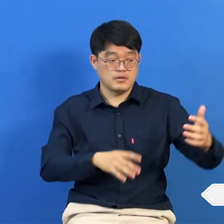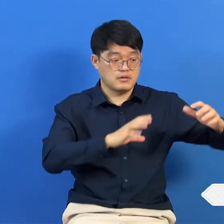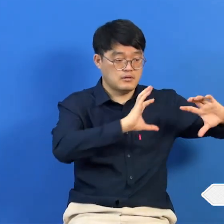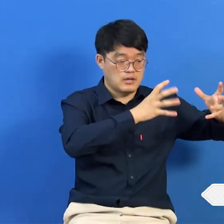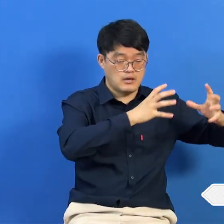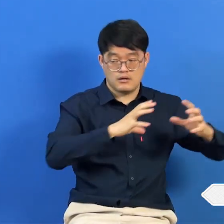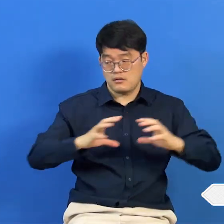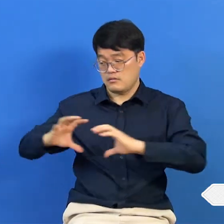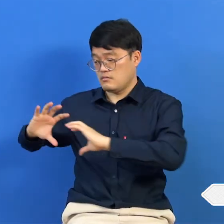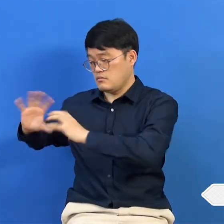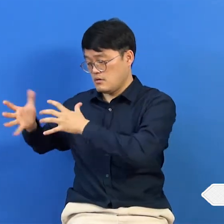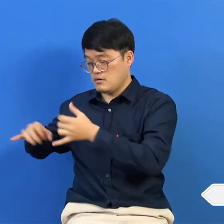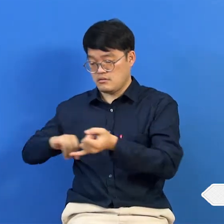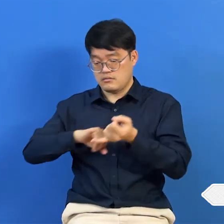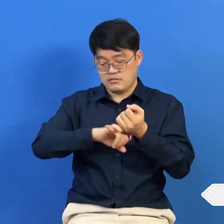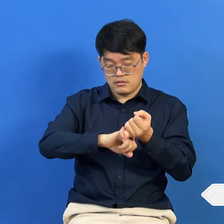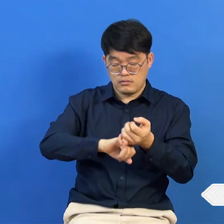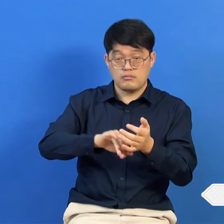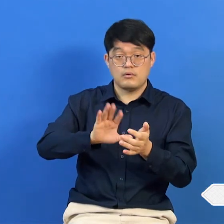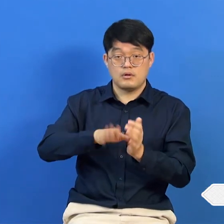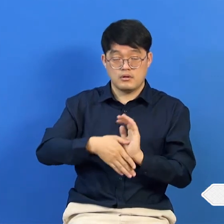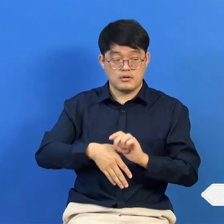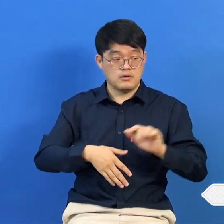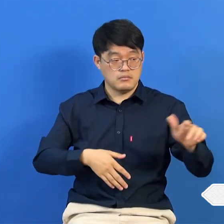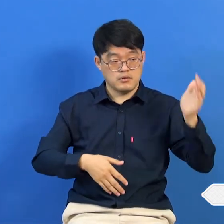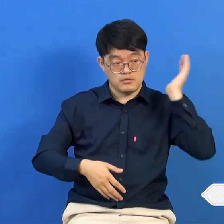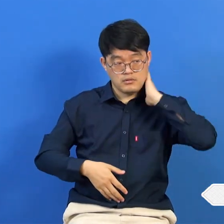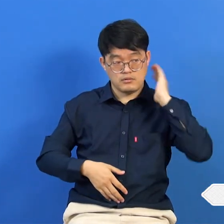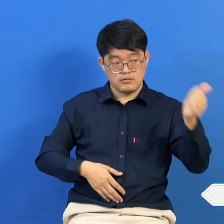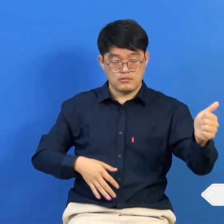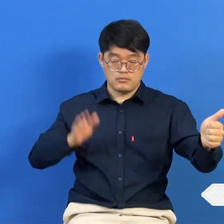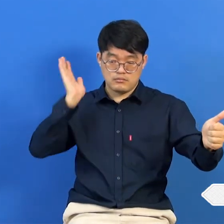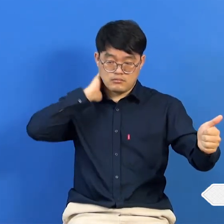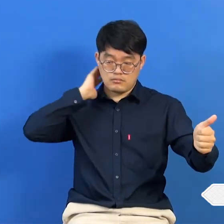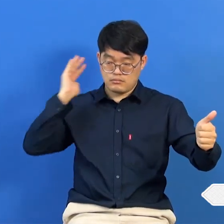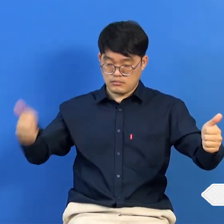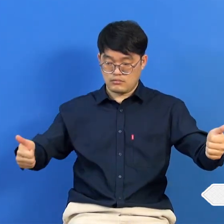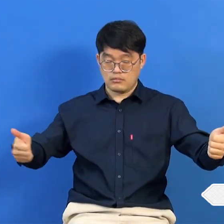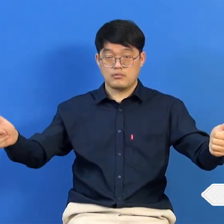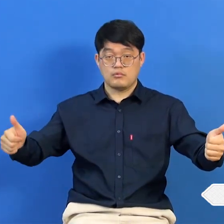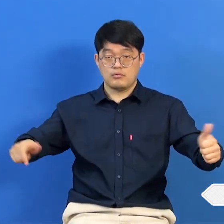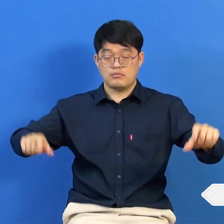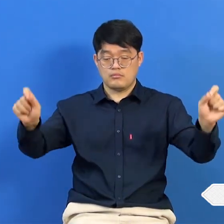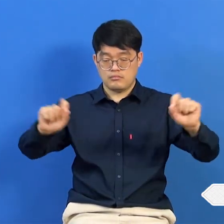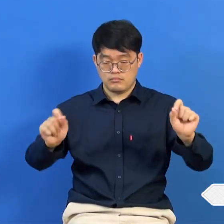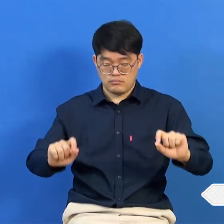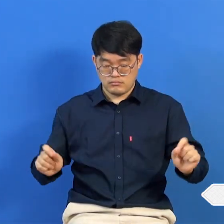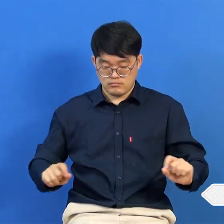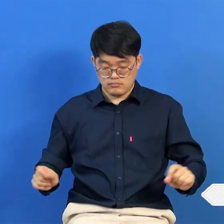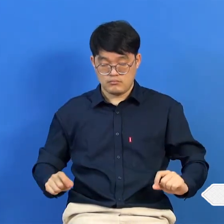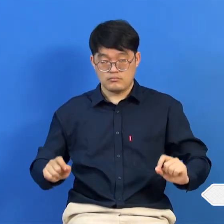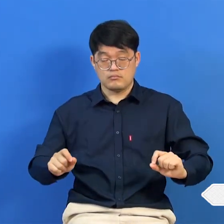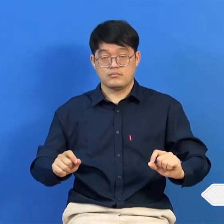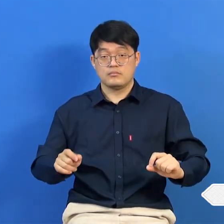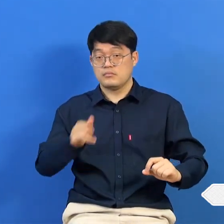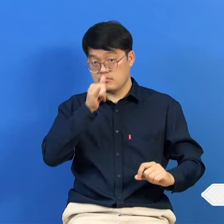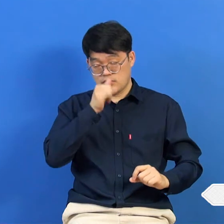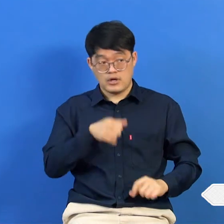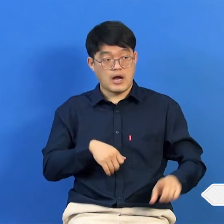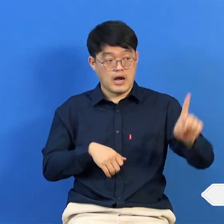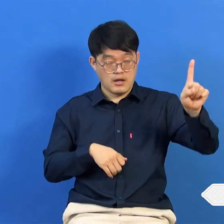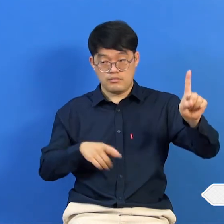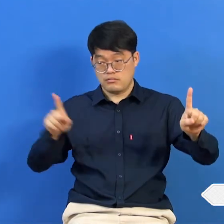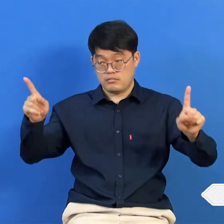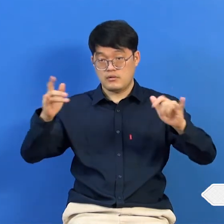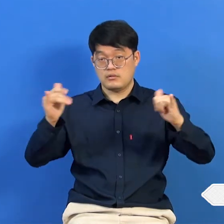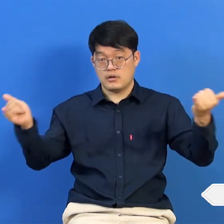때에 양국의 대통령이 조약문에 사인을 합니다. 대통령 한 사람이 사인을 하는데